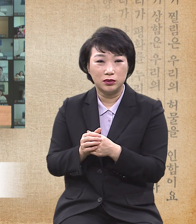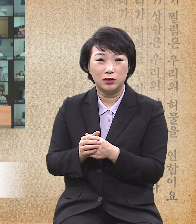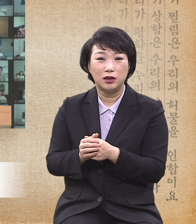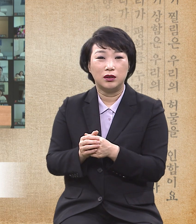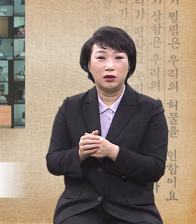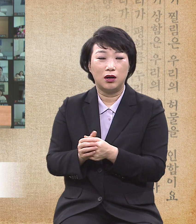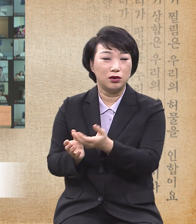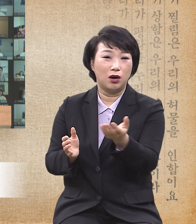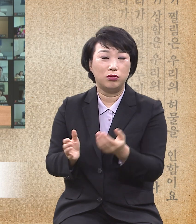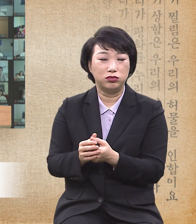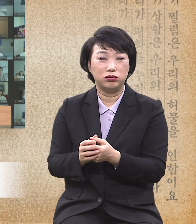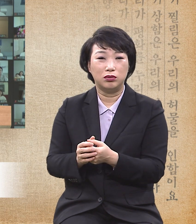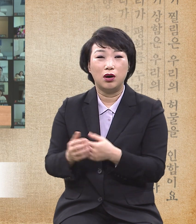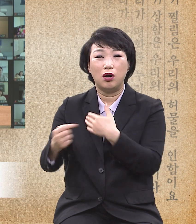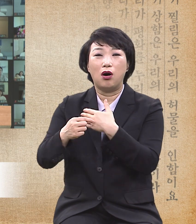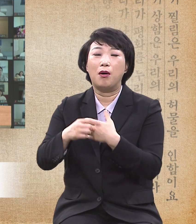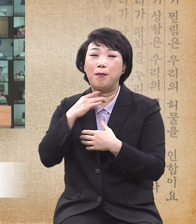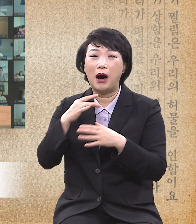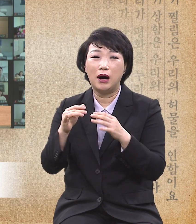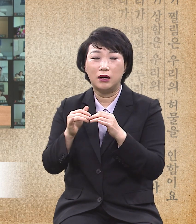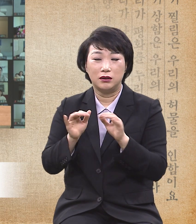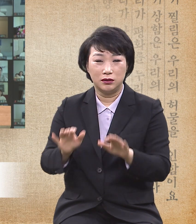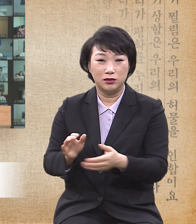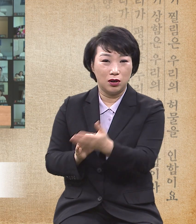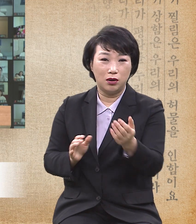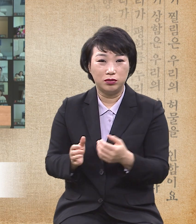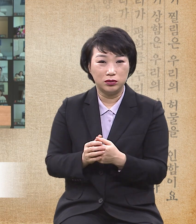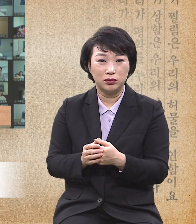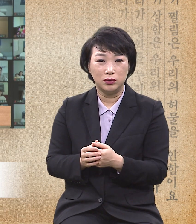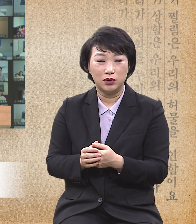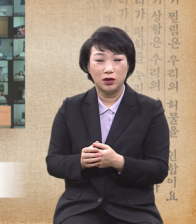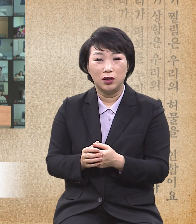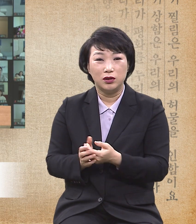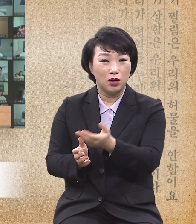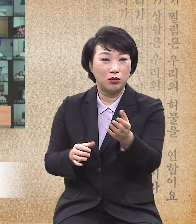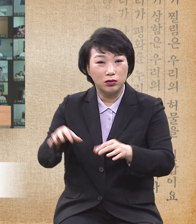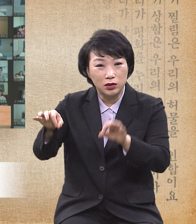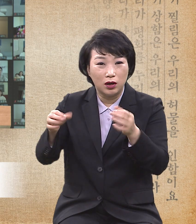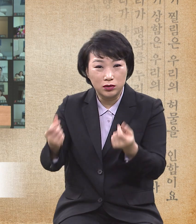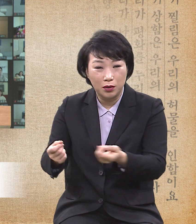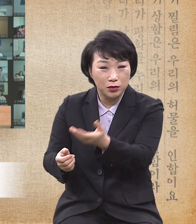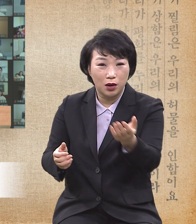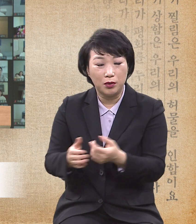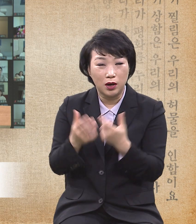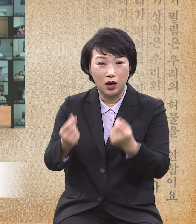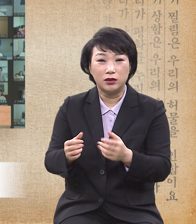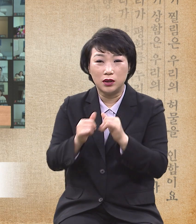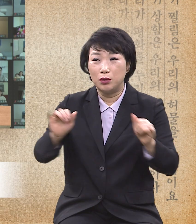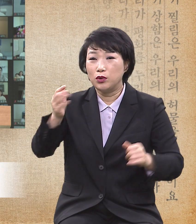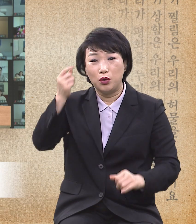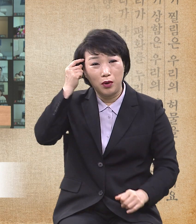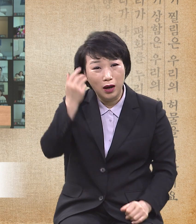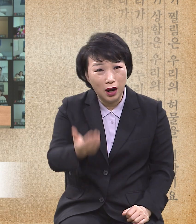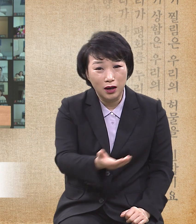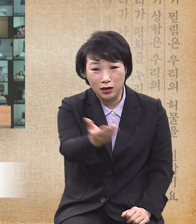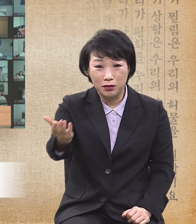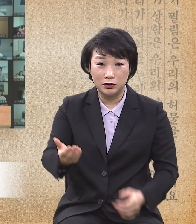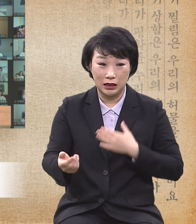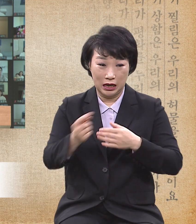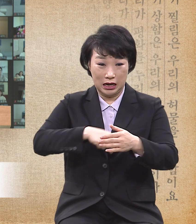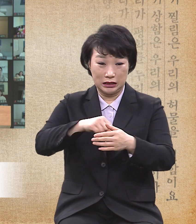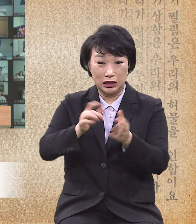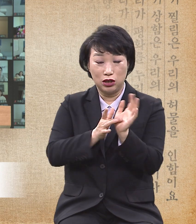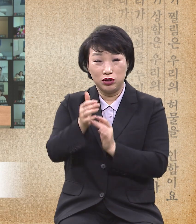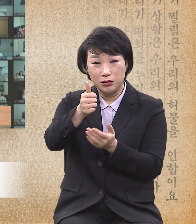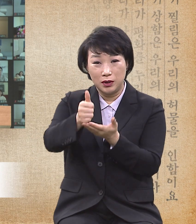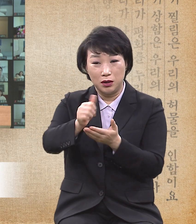인간이 됐으며 실제 사람이 아닌 허수아비나 인형처럼 이런 존재가 됐으며 내 속에 예수는